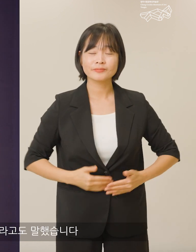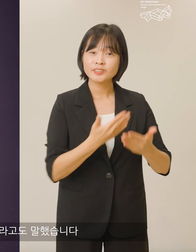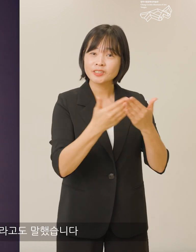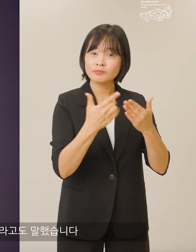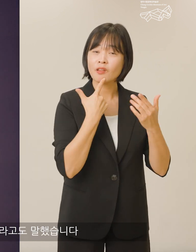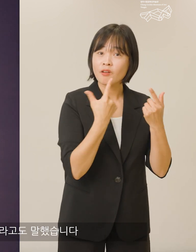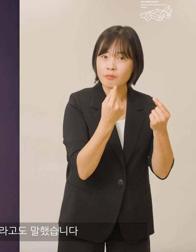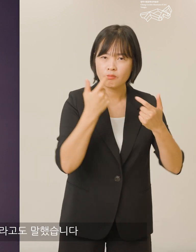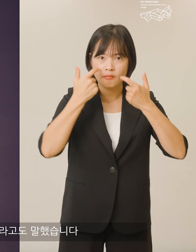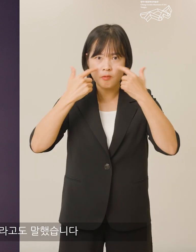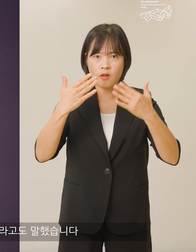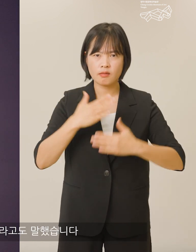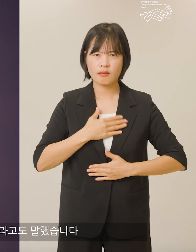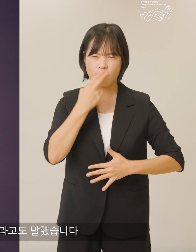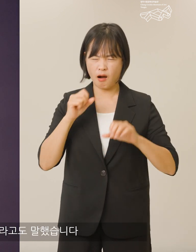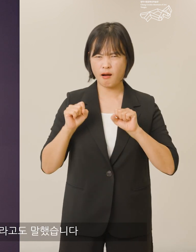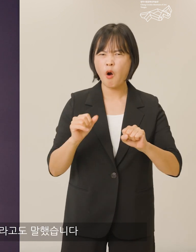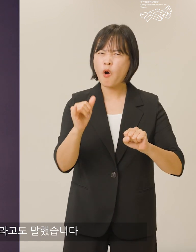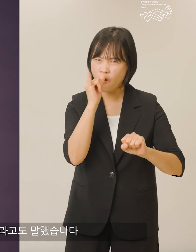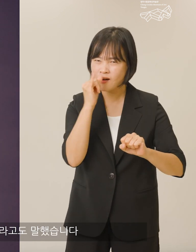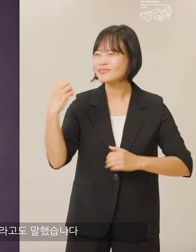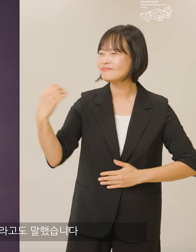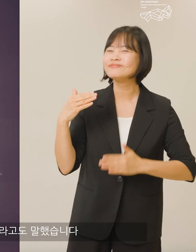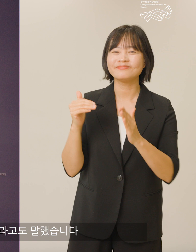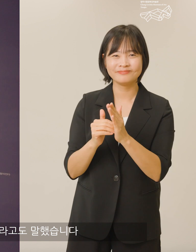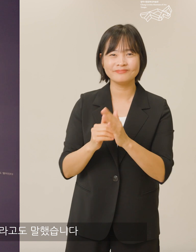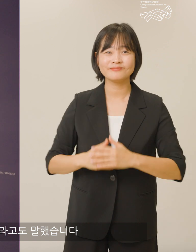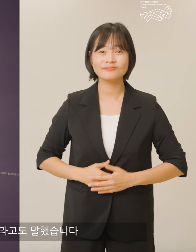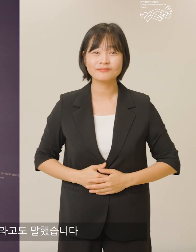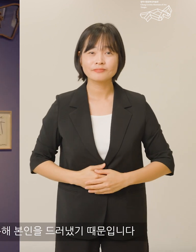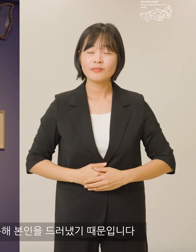그는 그림처럼 정확한 나의 분신은 없다라고도